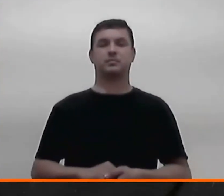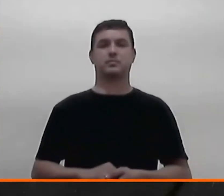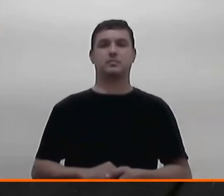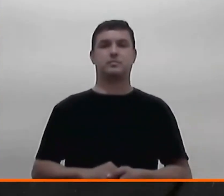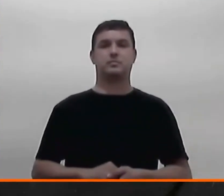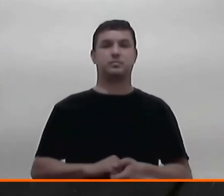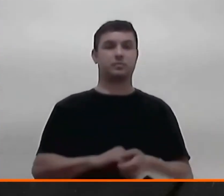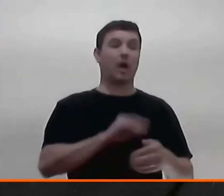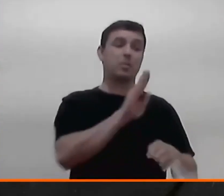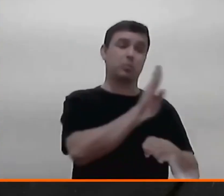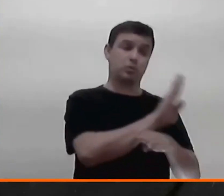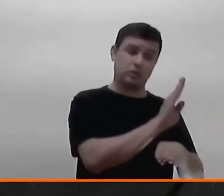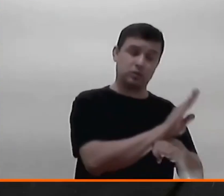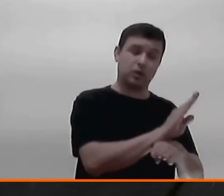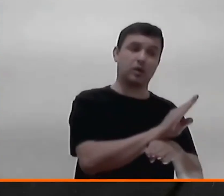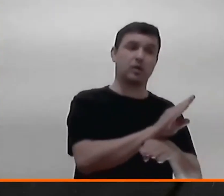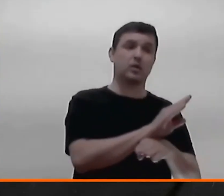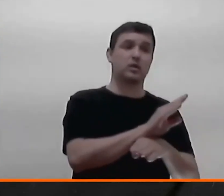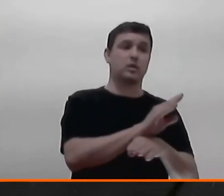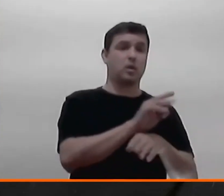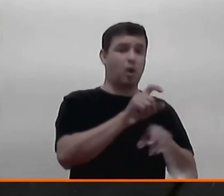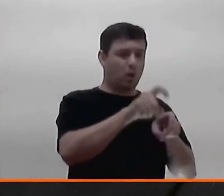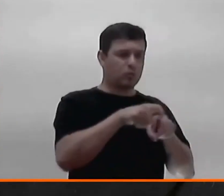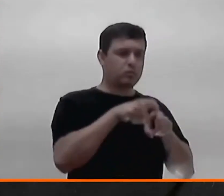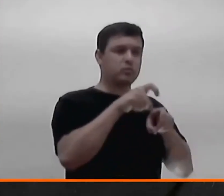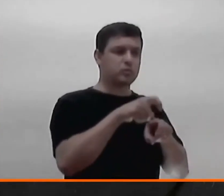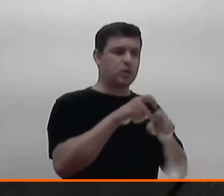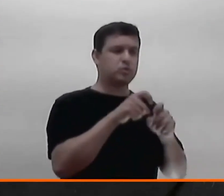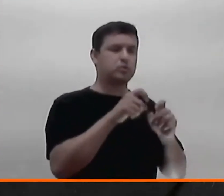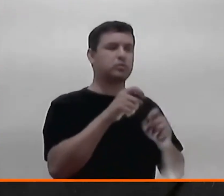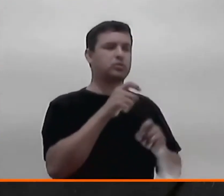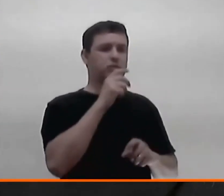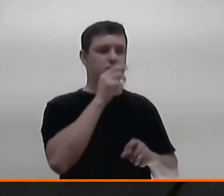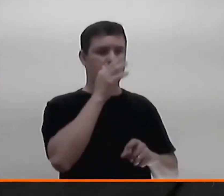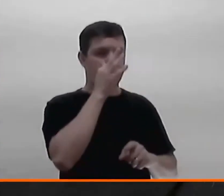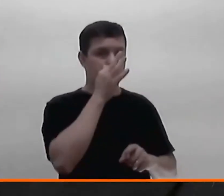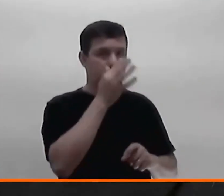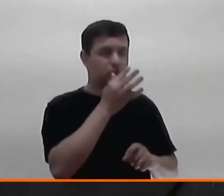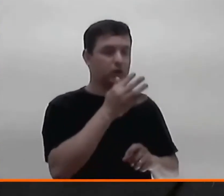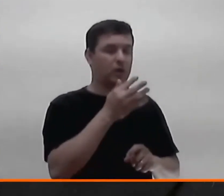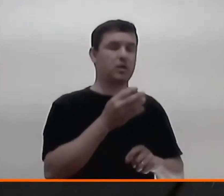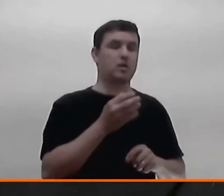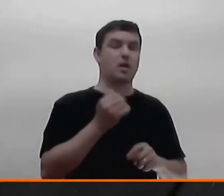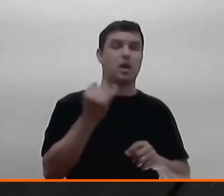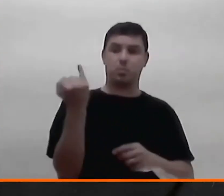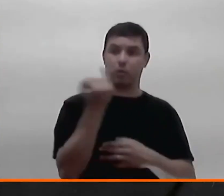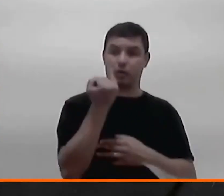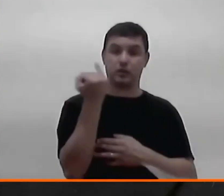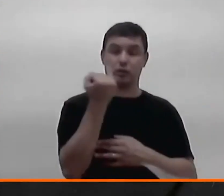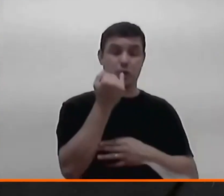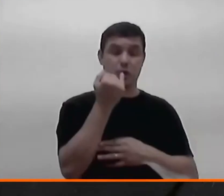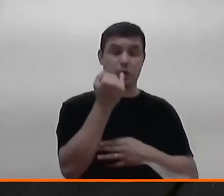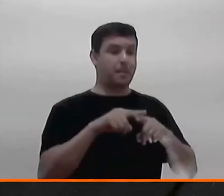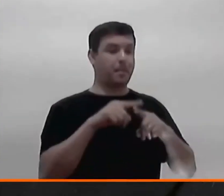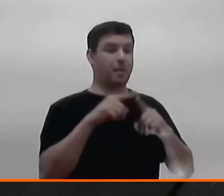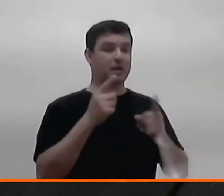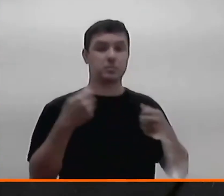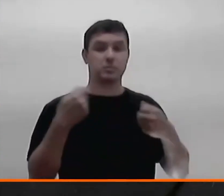Eu vejo assim, que tua descendência possua a porta dos